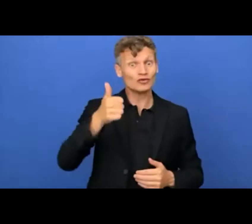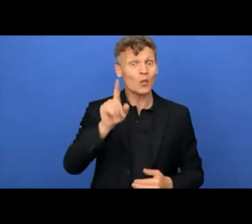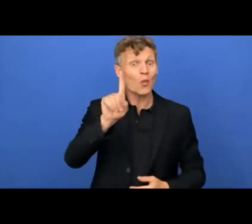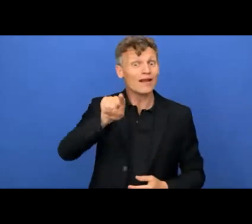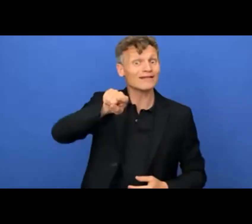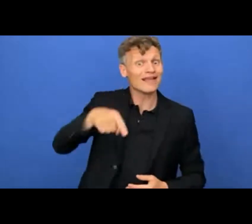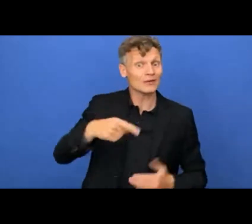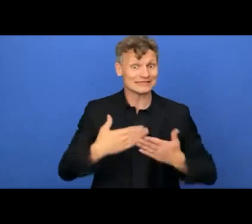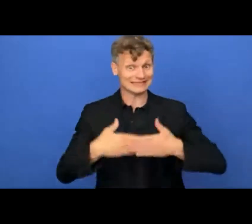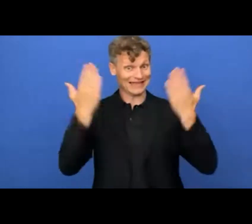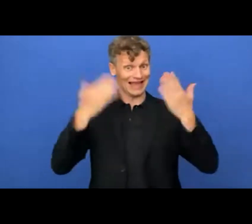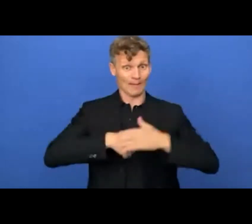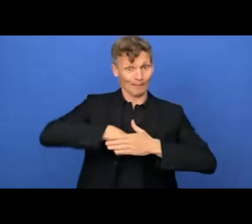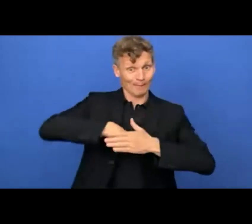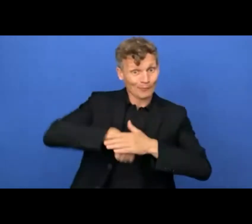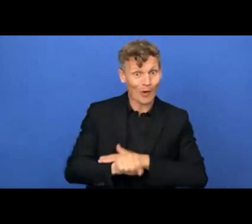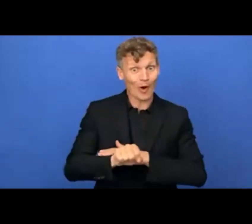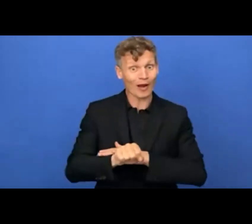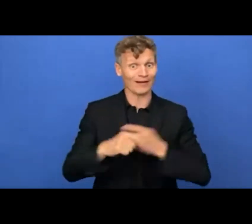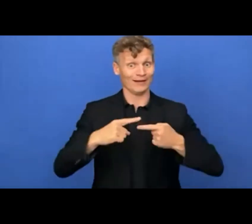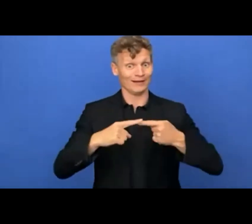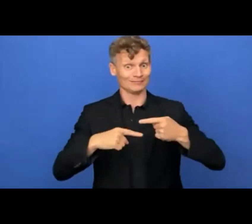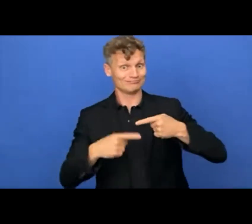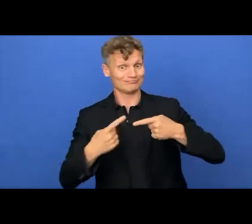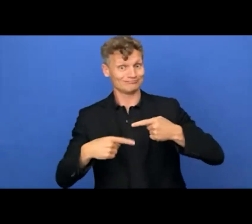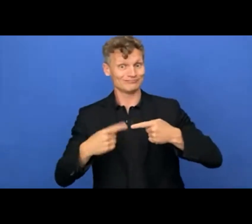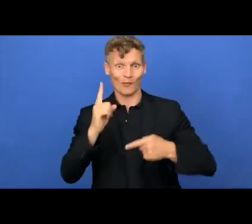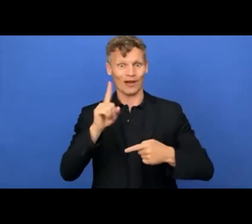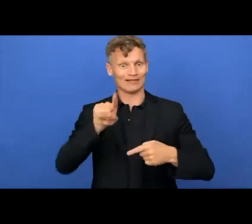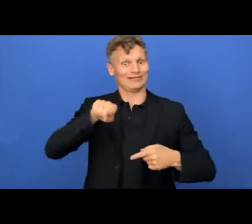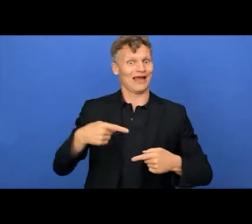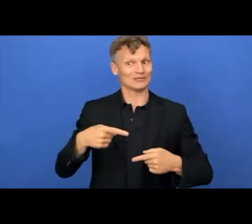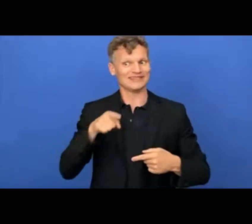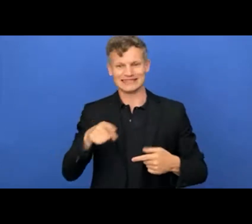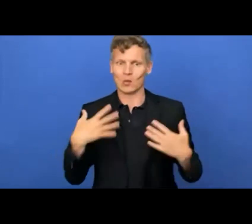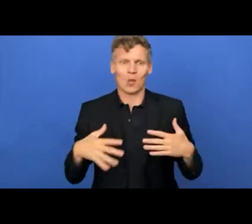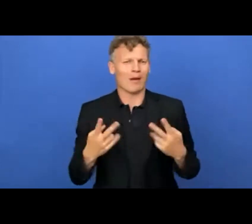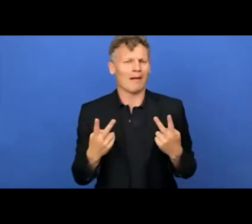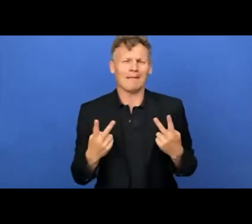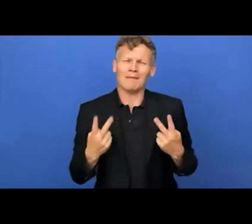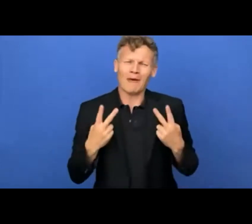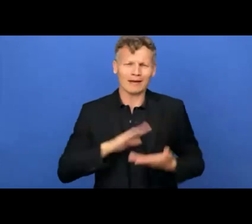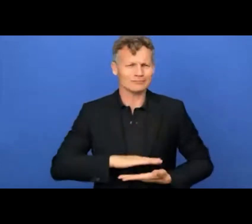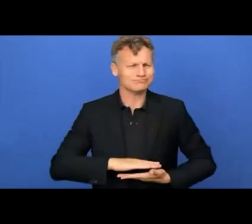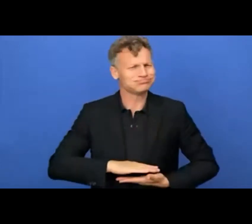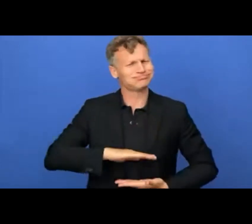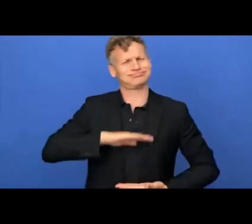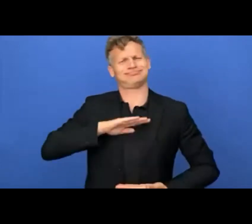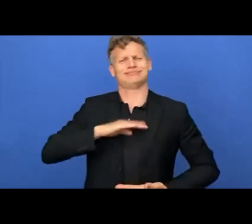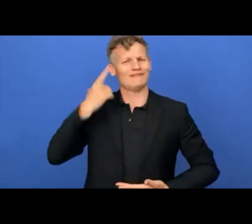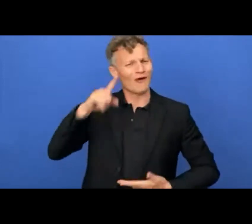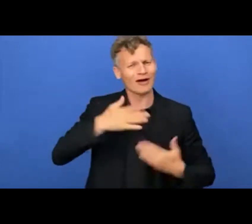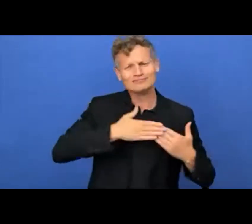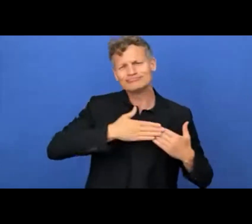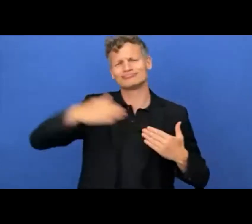futur. Et le message central de nos nouvelles études est que si nous démarrons sur les